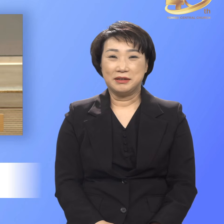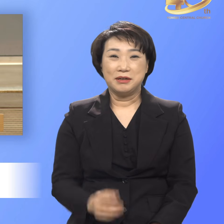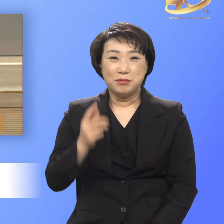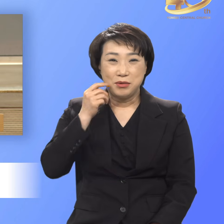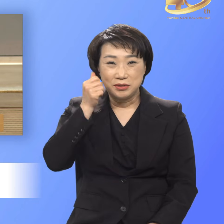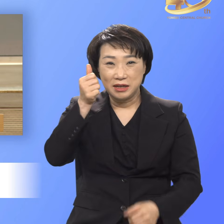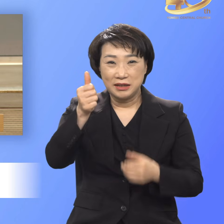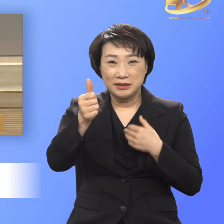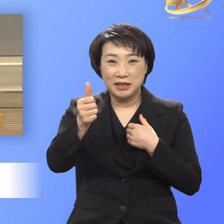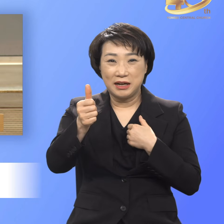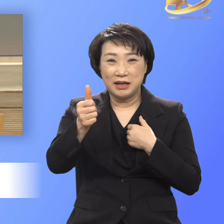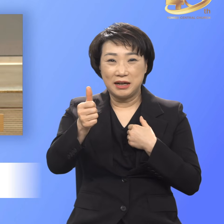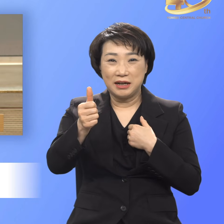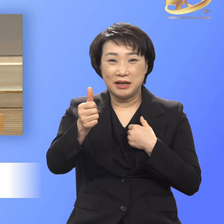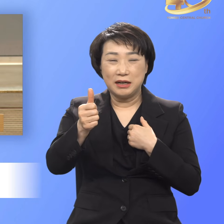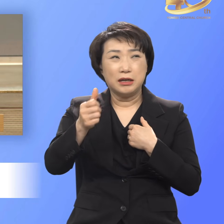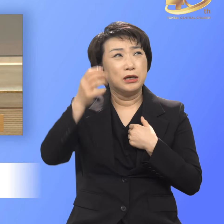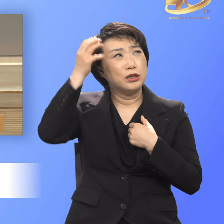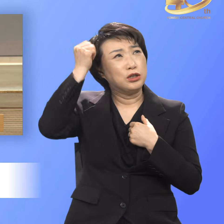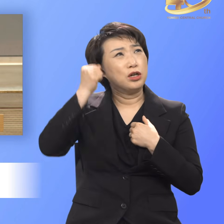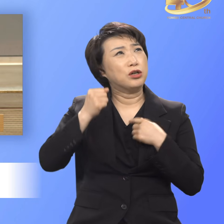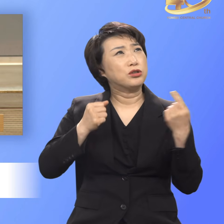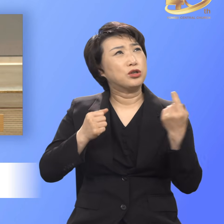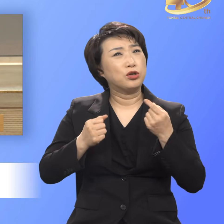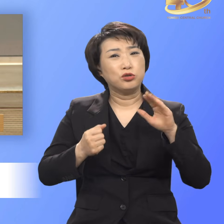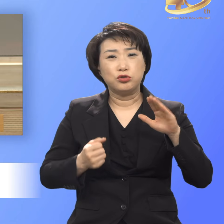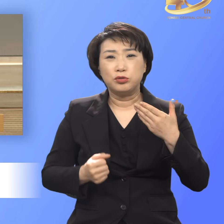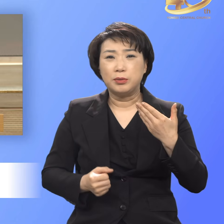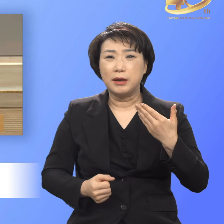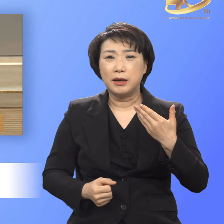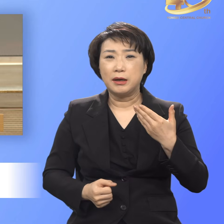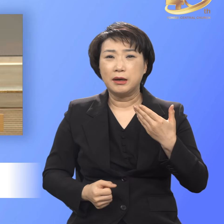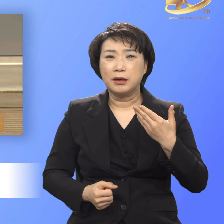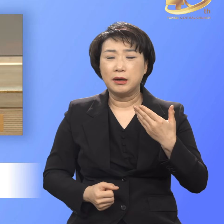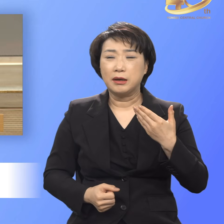목사님이 내 기억으로